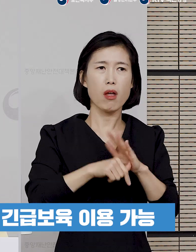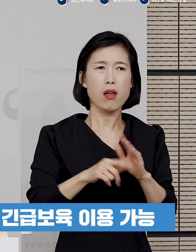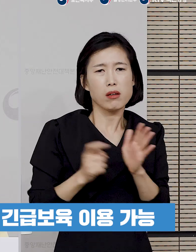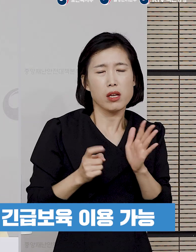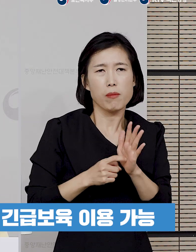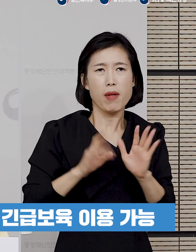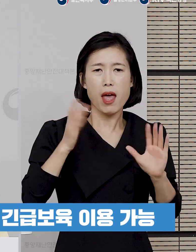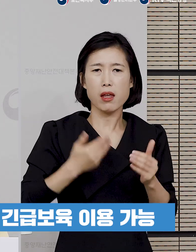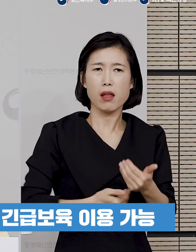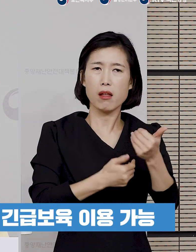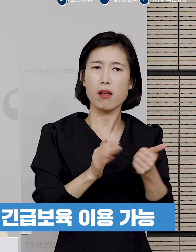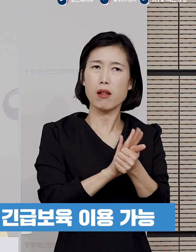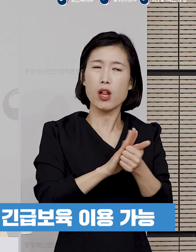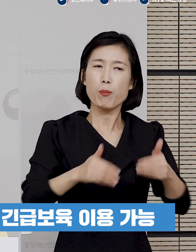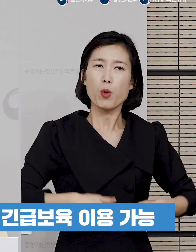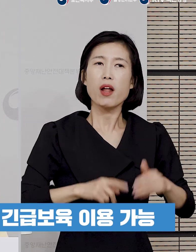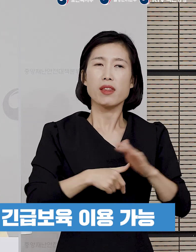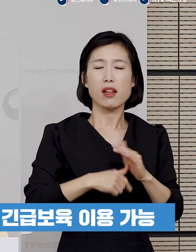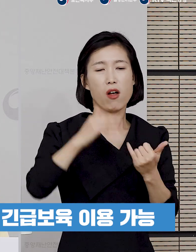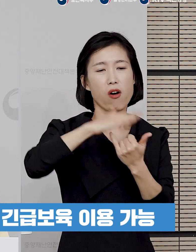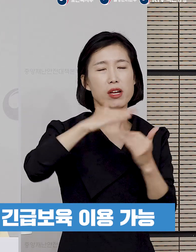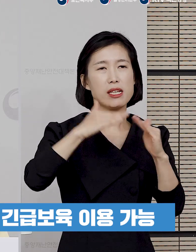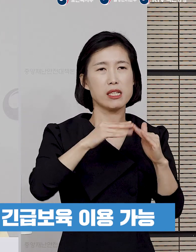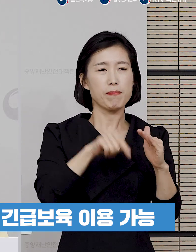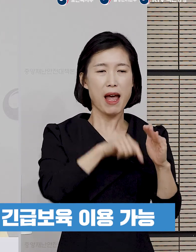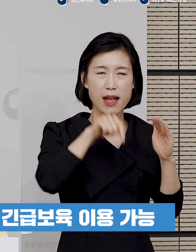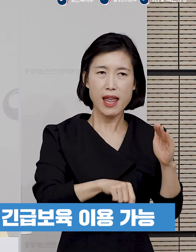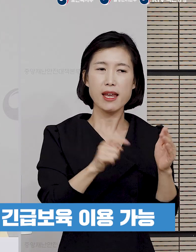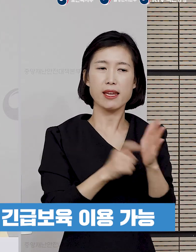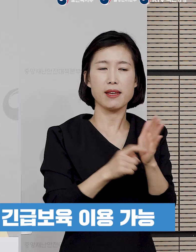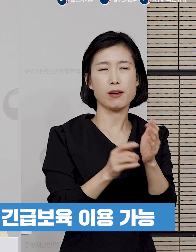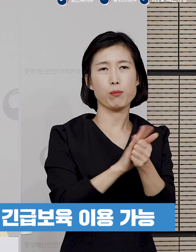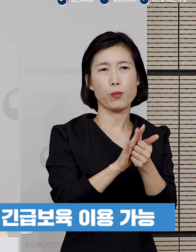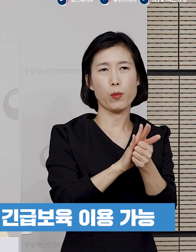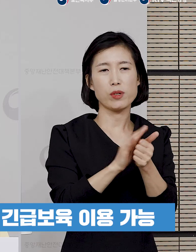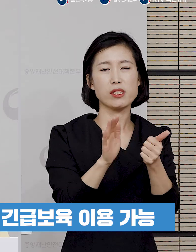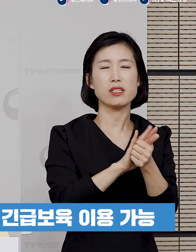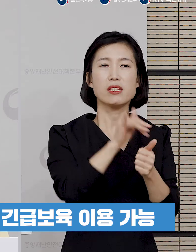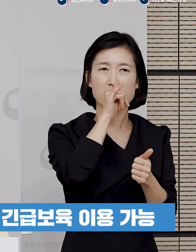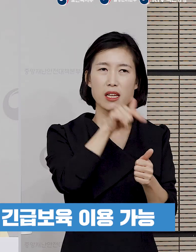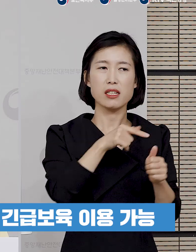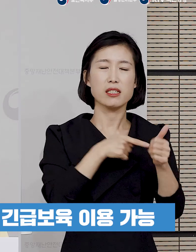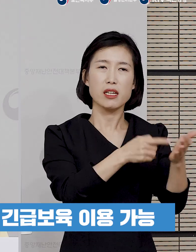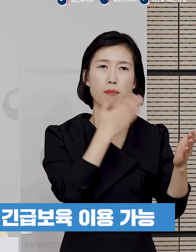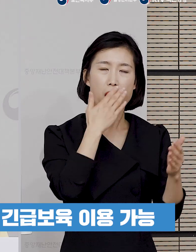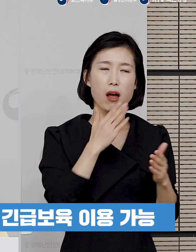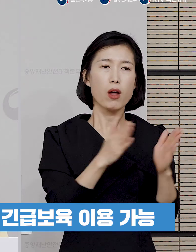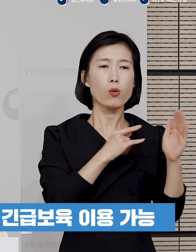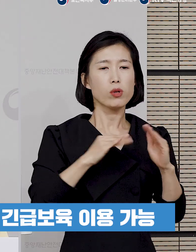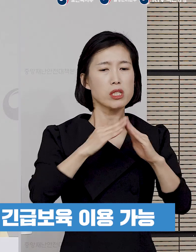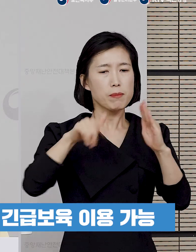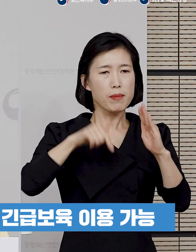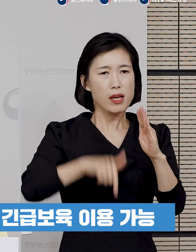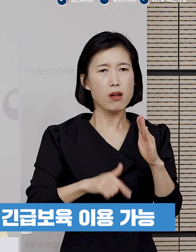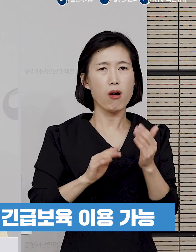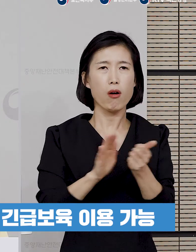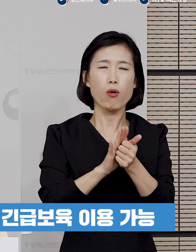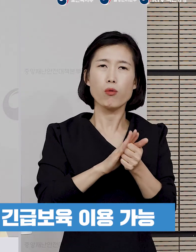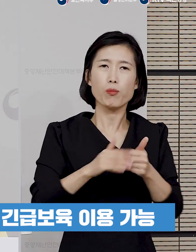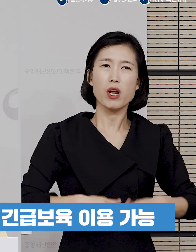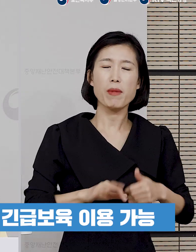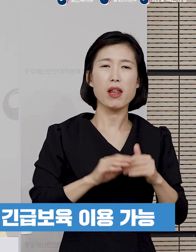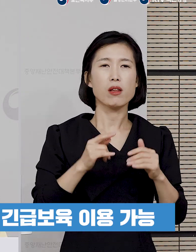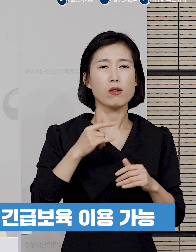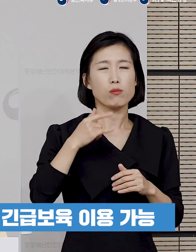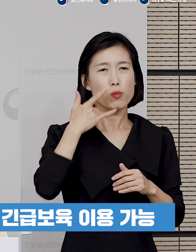돌봄 수요가 있는 경우에는 어린이집에 긴급 보육을 이용하실수 있습니다 가정 돌봄이 필요한 경우에는 가족들